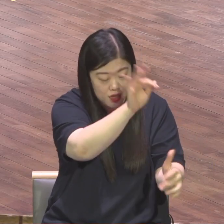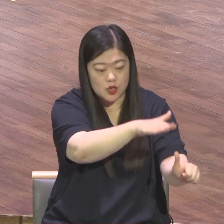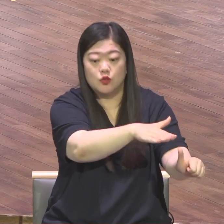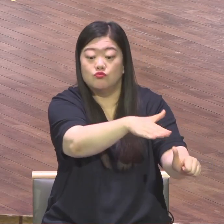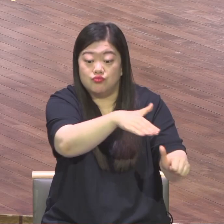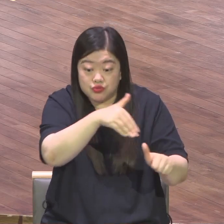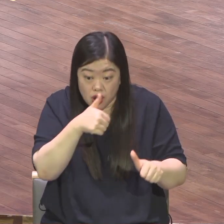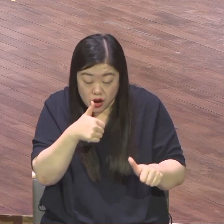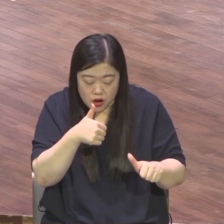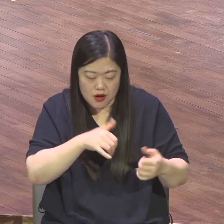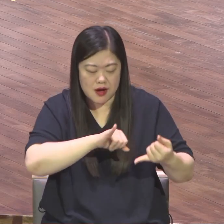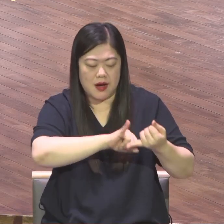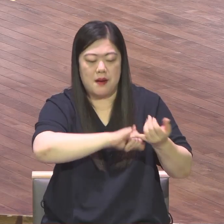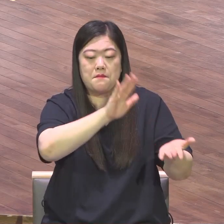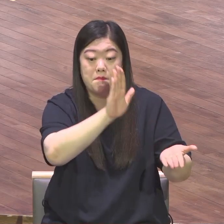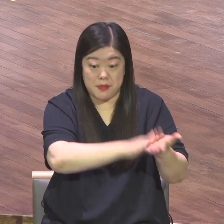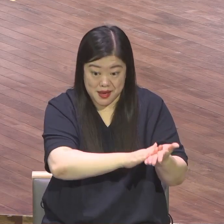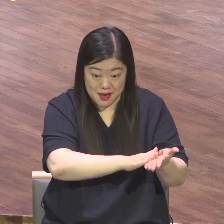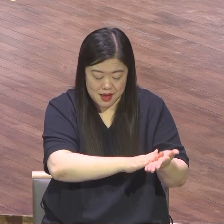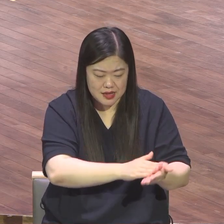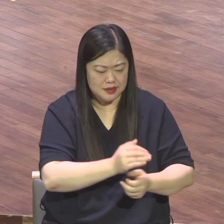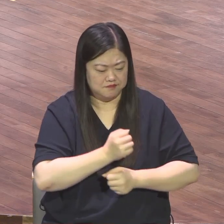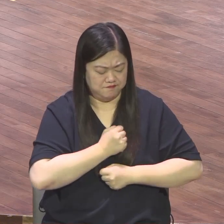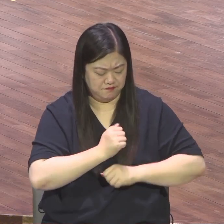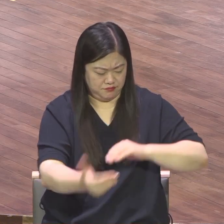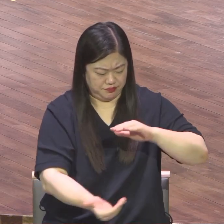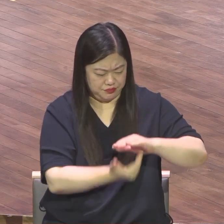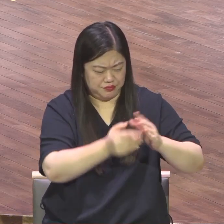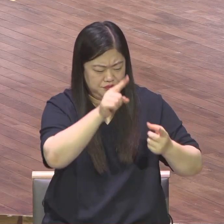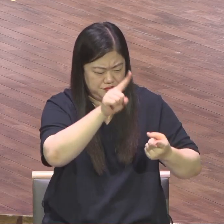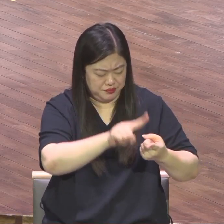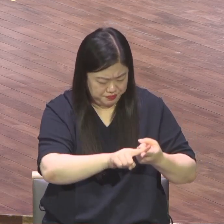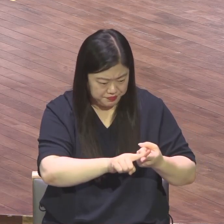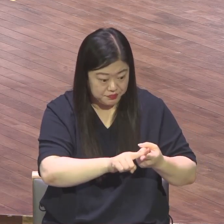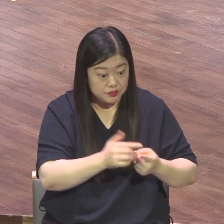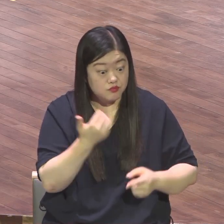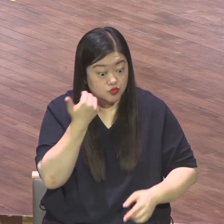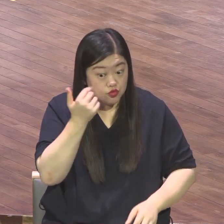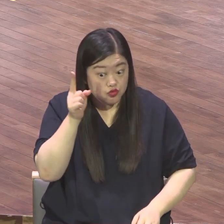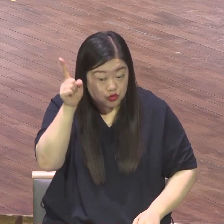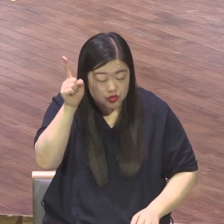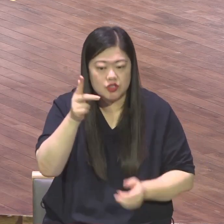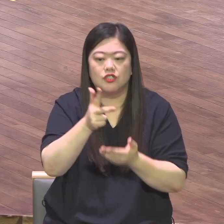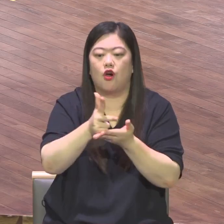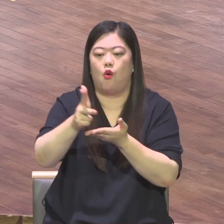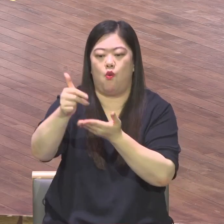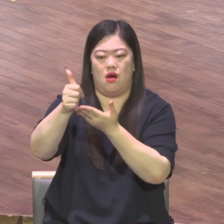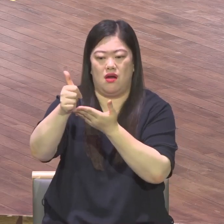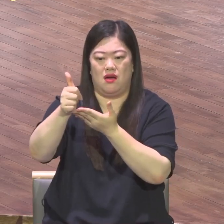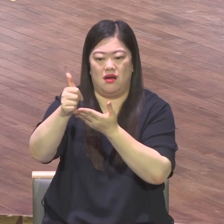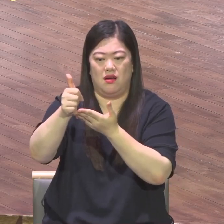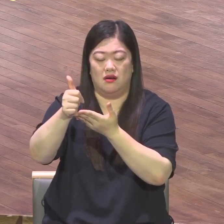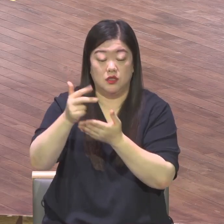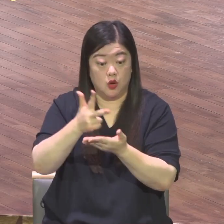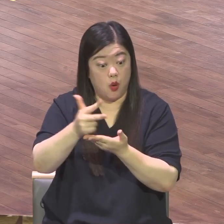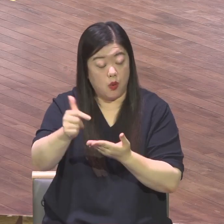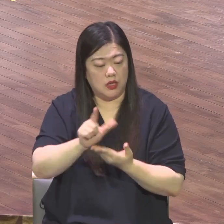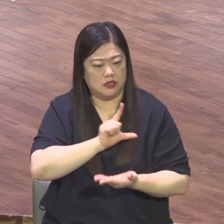지키시는 분이라고 부각시킬 때 그분을 부각시킬 때 여호와라는 명칭을 그때